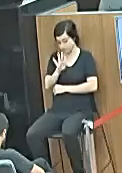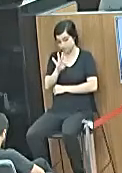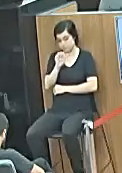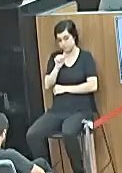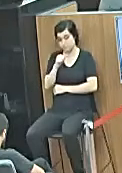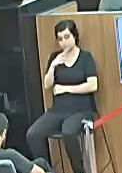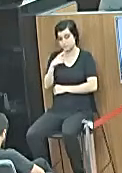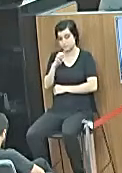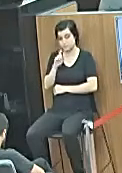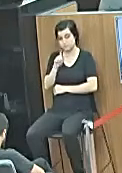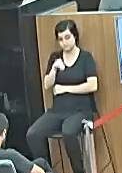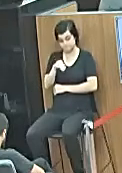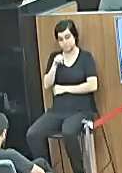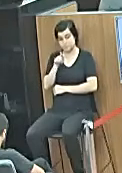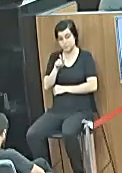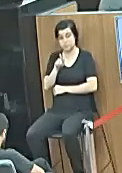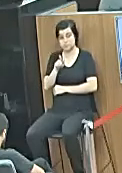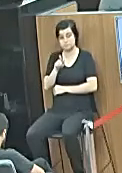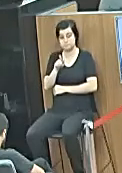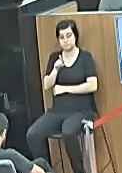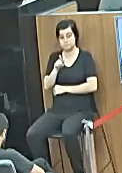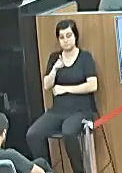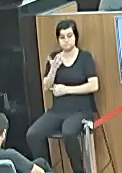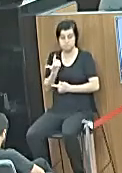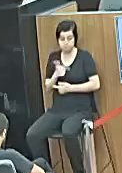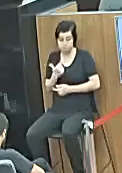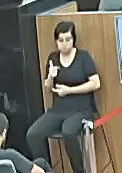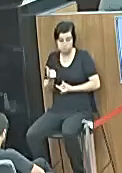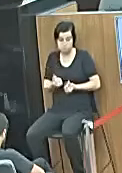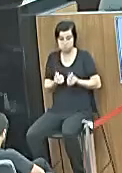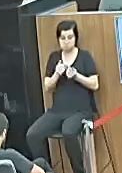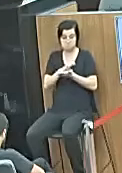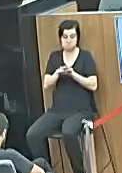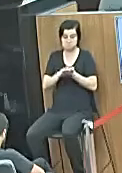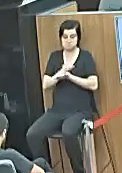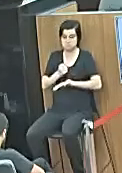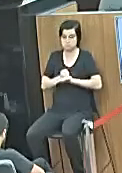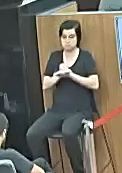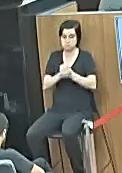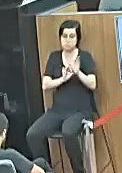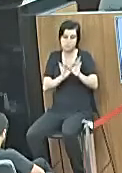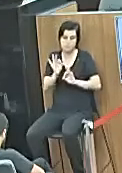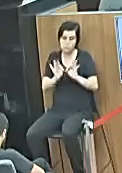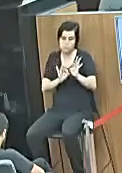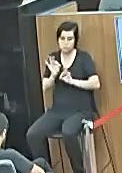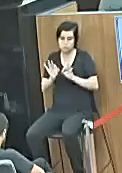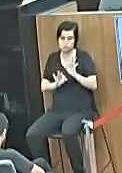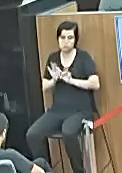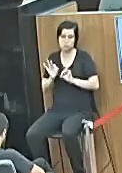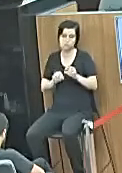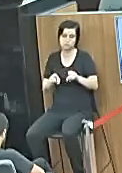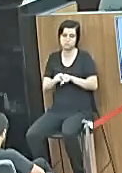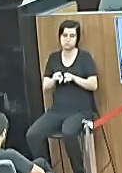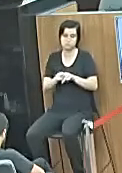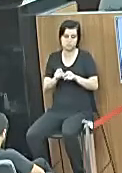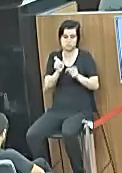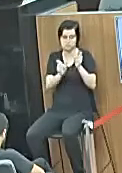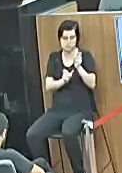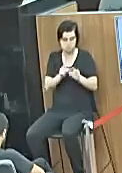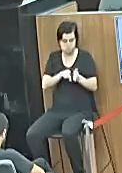três anos nenhum repasse foi feito para que os projetos e as bolsas de apoio aos novos estudantes e pesquisadores